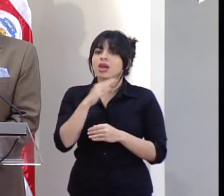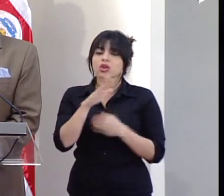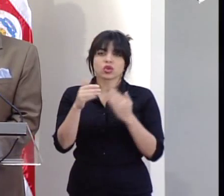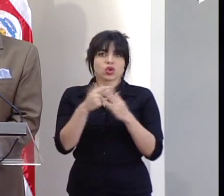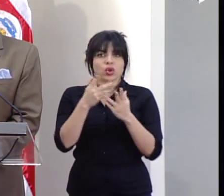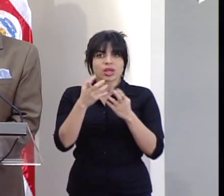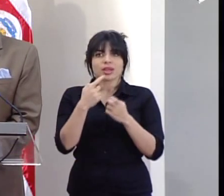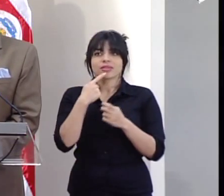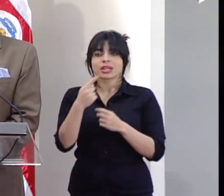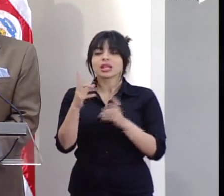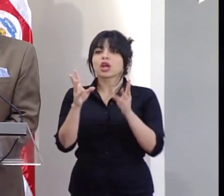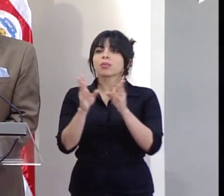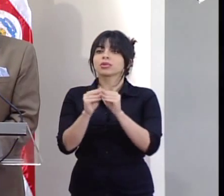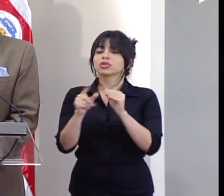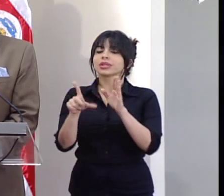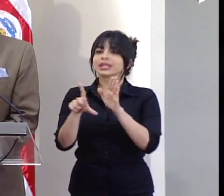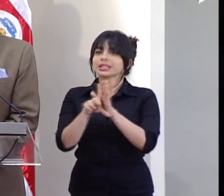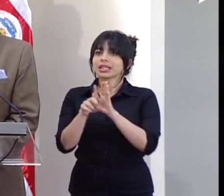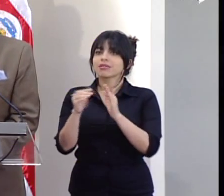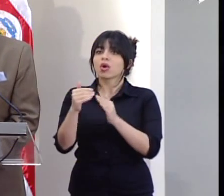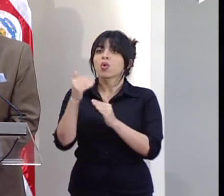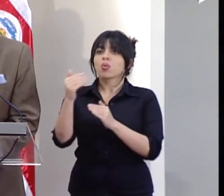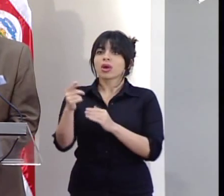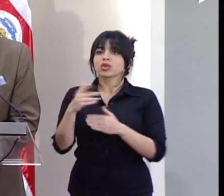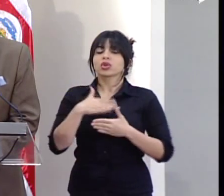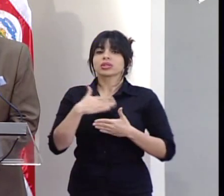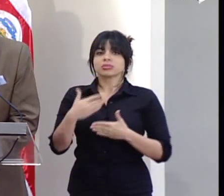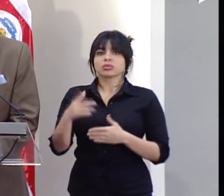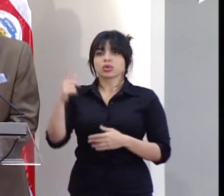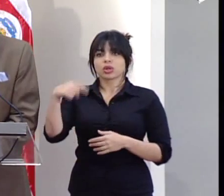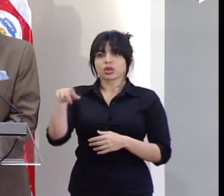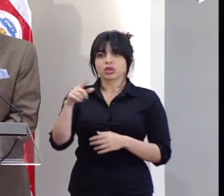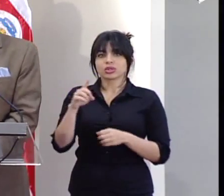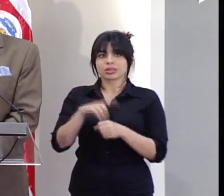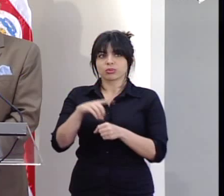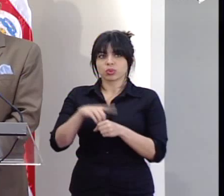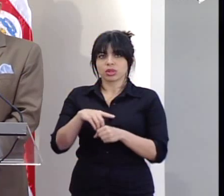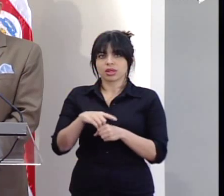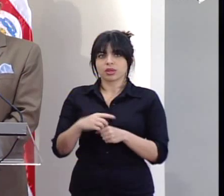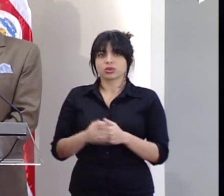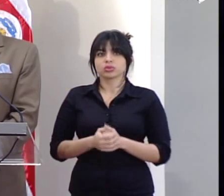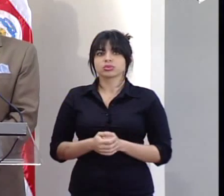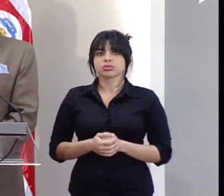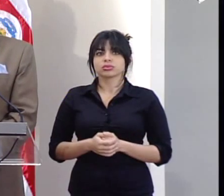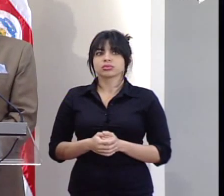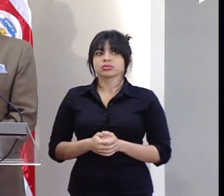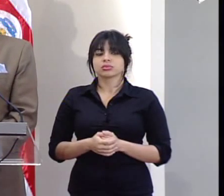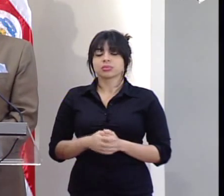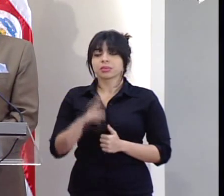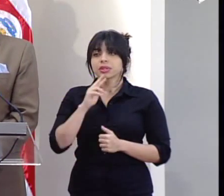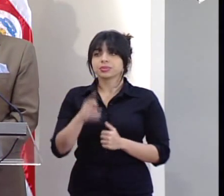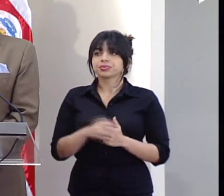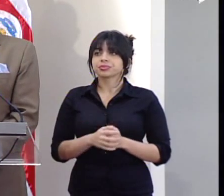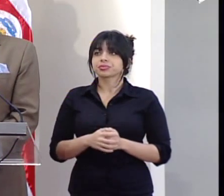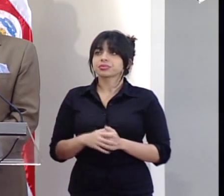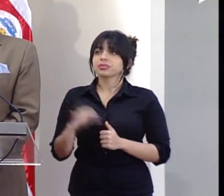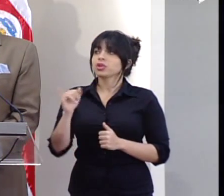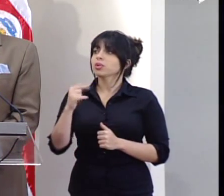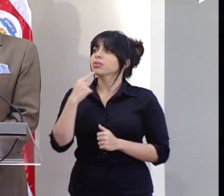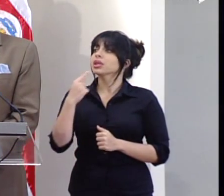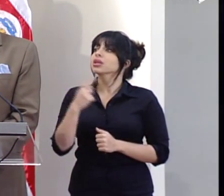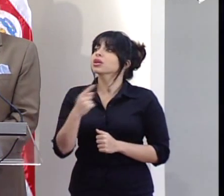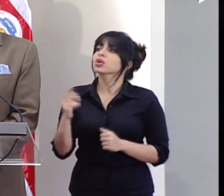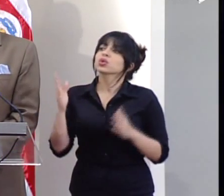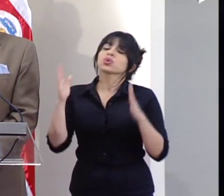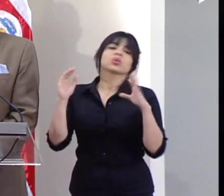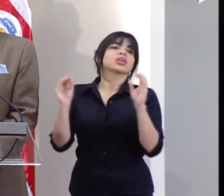hablar en la Comisión Legislativa cuando así lo dispongan las señoras y señores diputados. ¿Verdad? Y como les digo, no